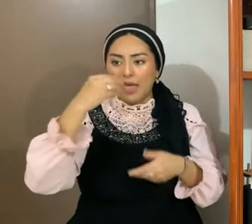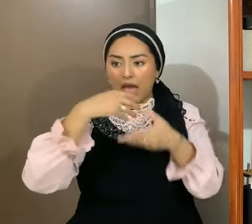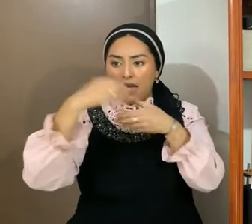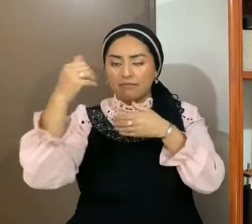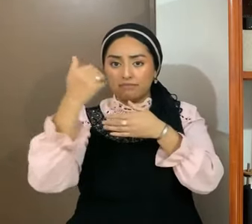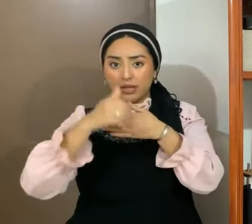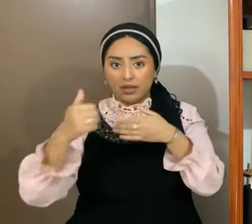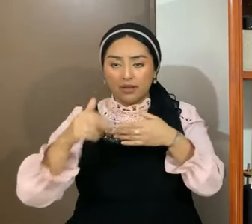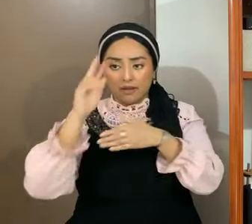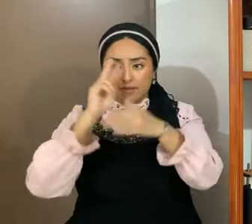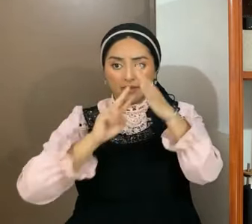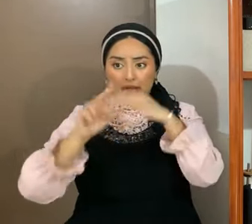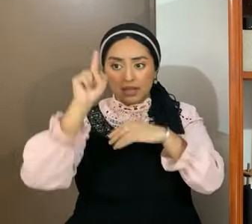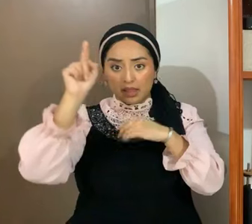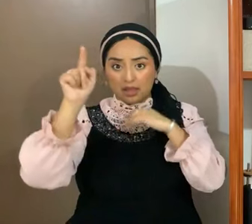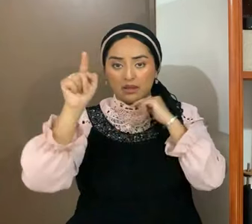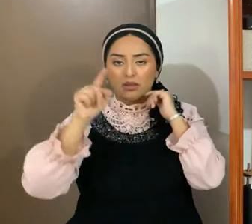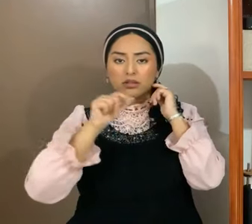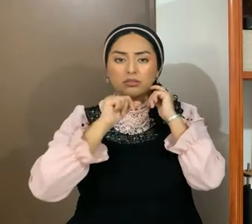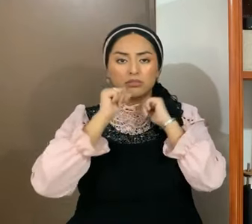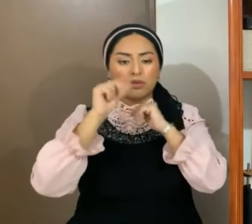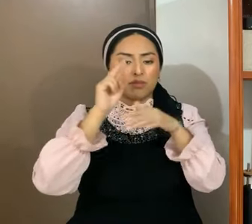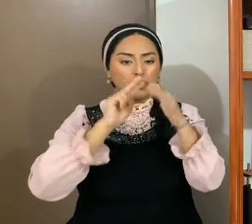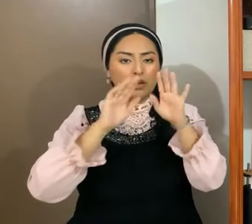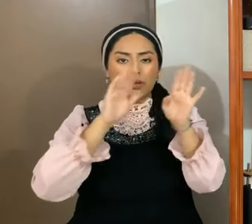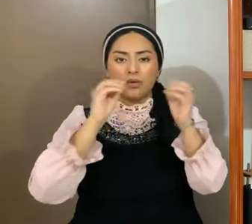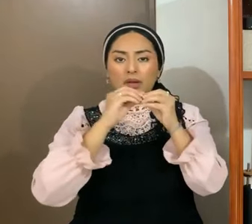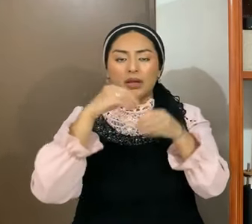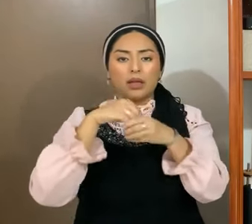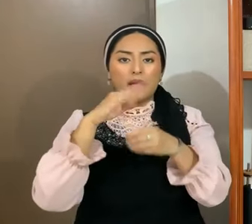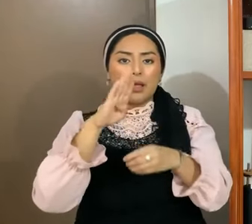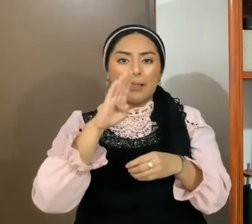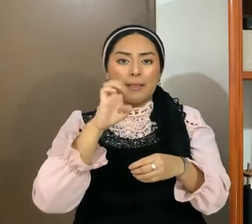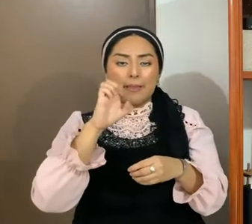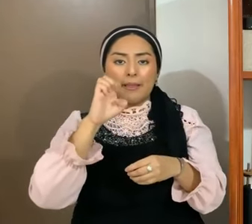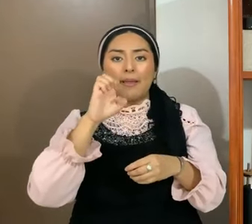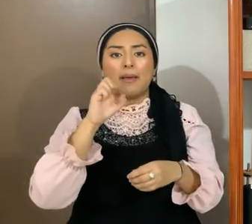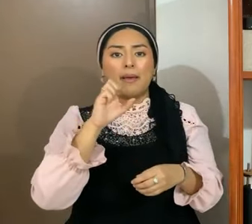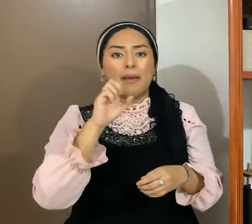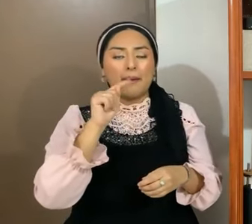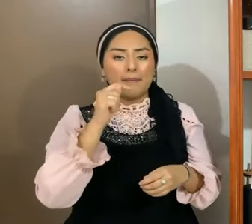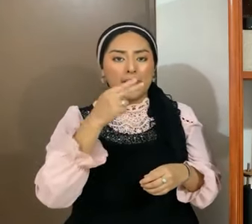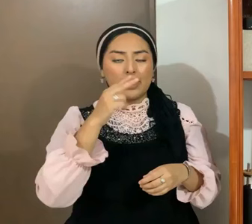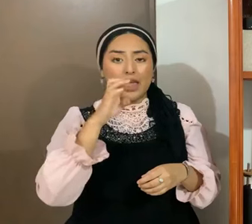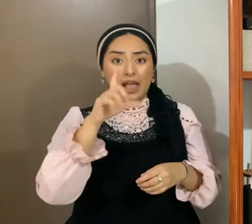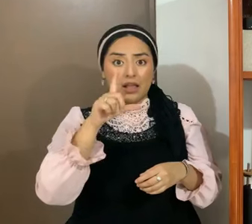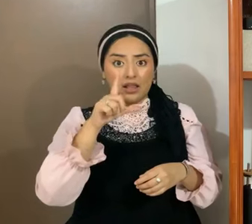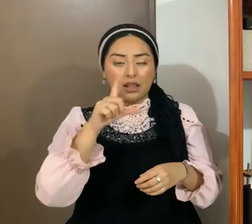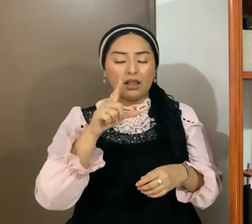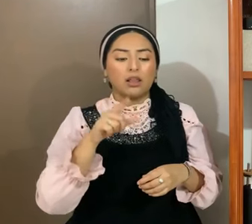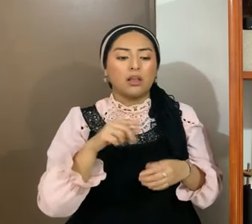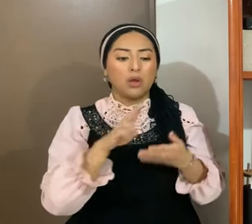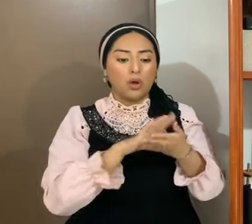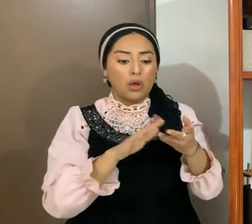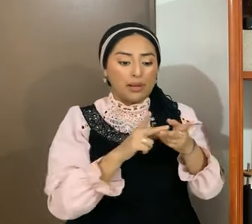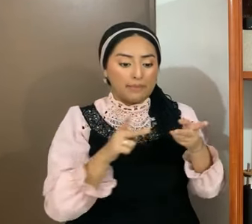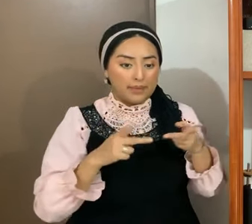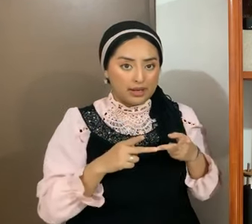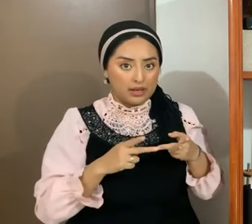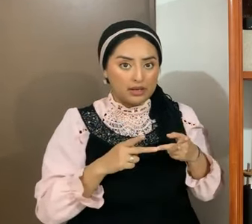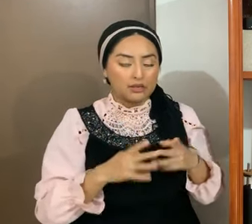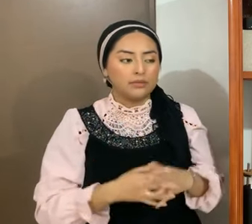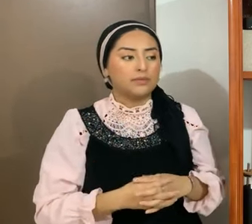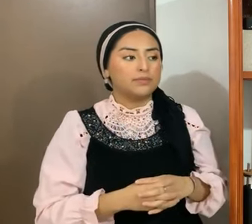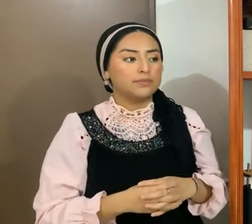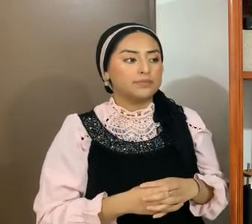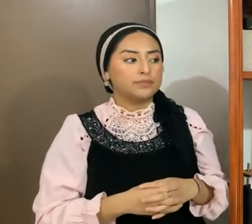tu pan y profetiza allá. Y no profetices más en Betel, porque es santuario, vamos a leerlo así, del rey, capital del